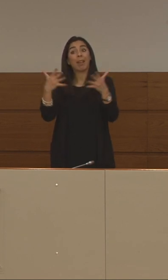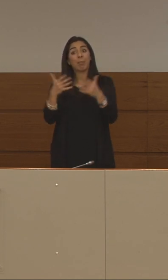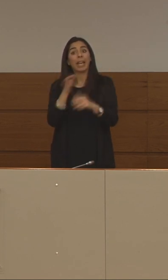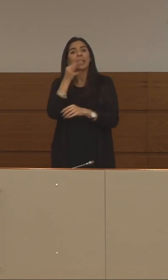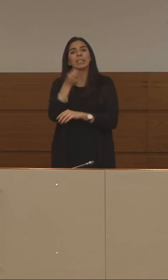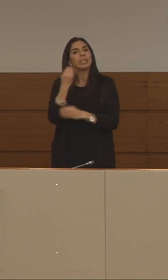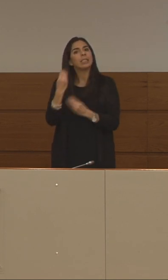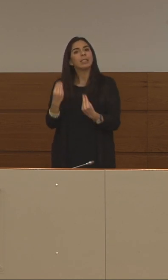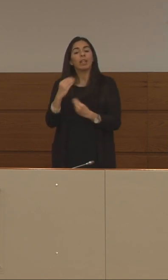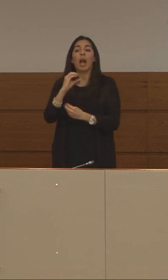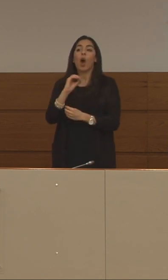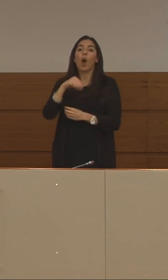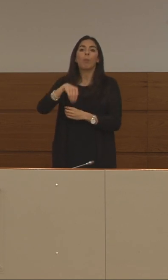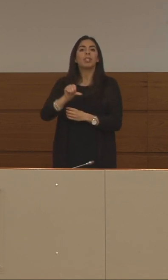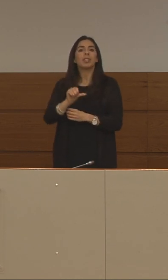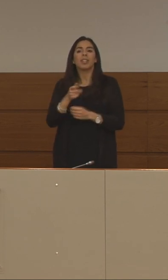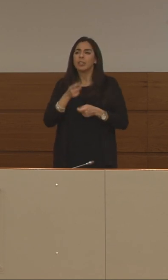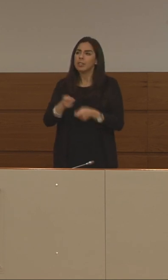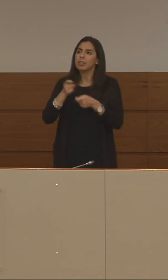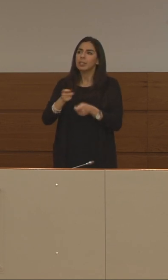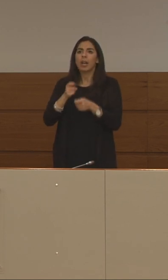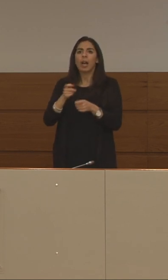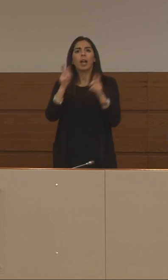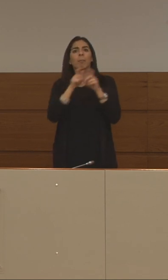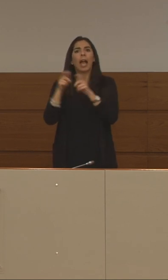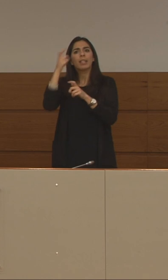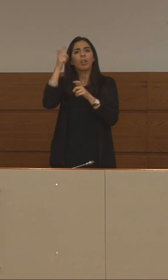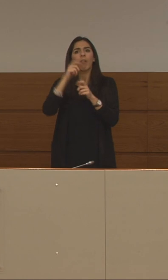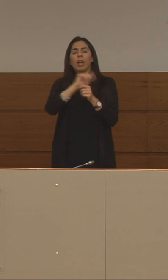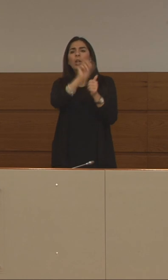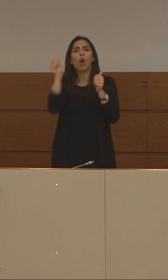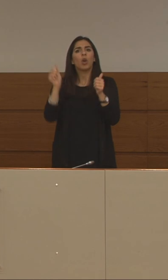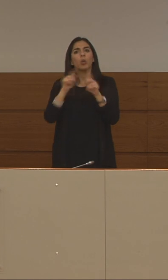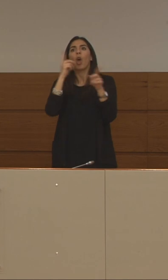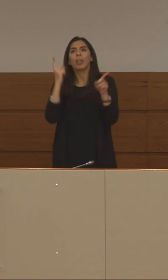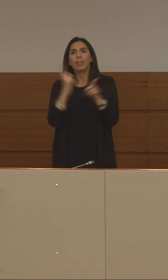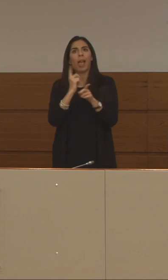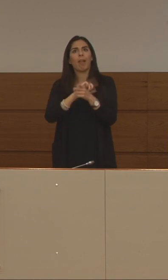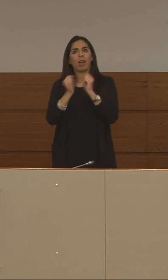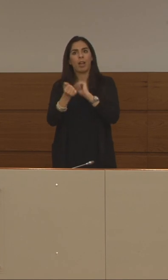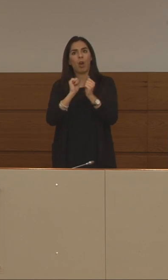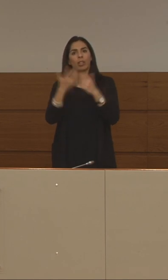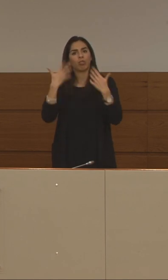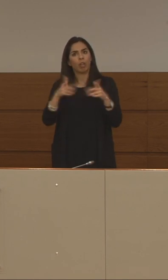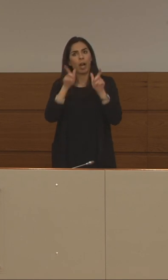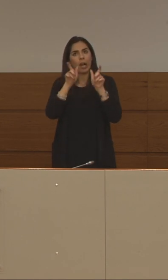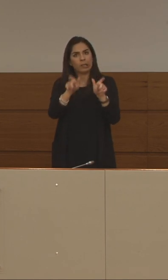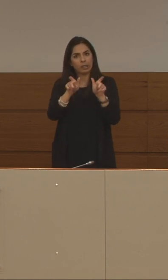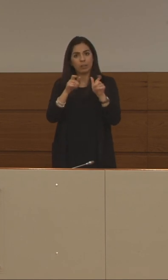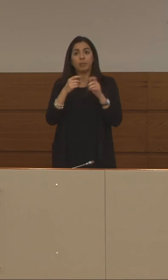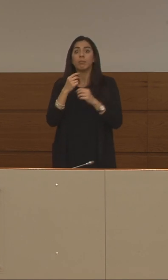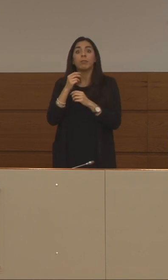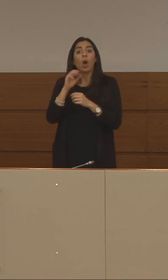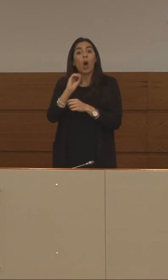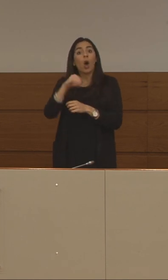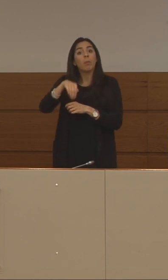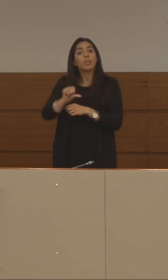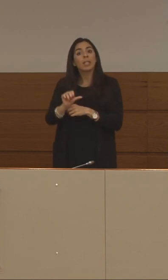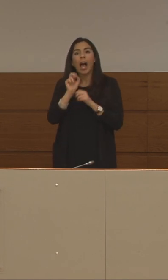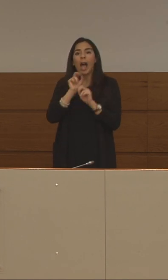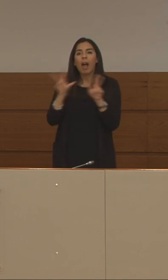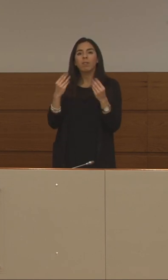a agire anche perché la messe di c'e attenzione è più difficile da contenere la sars perché la salsa è molto